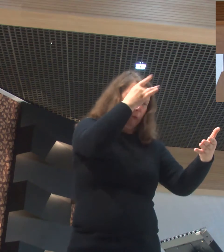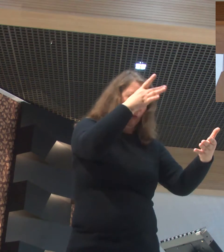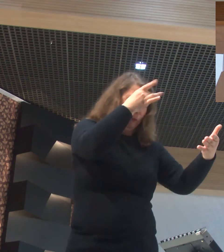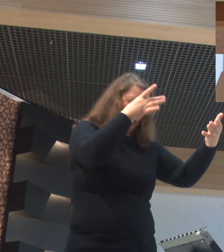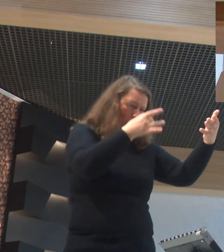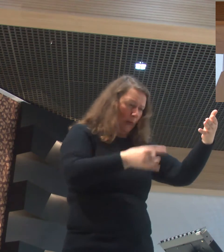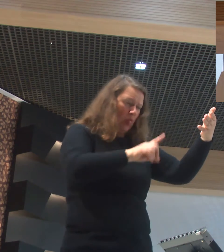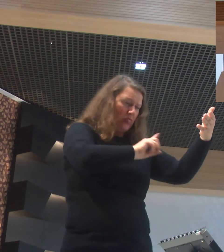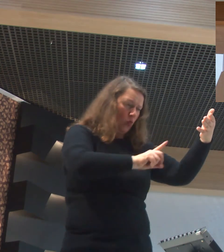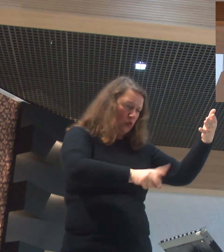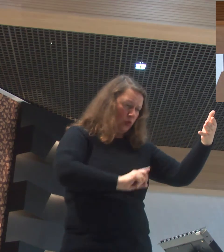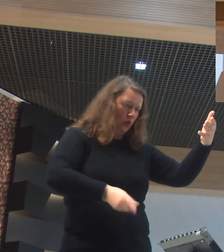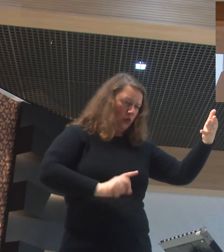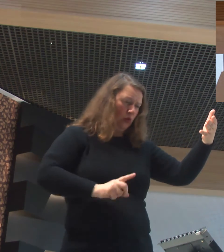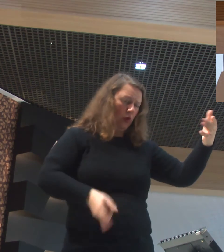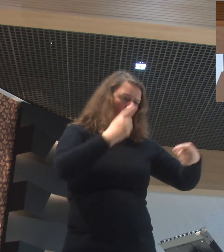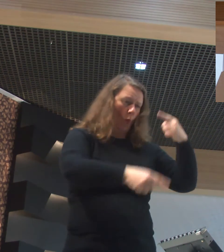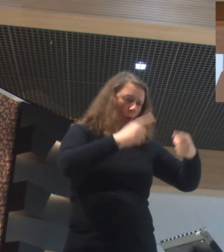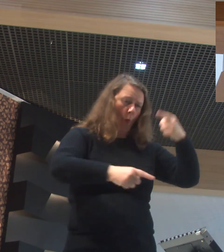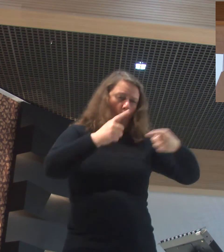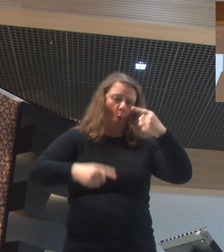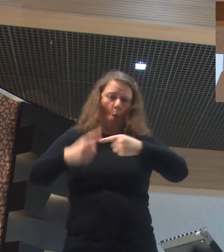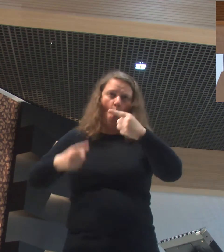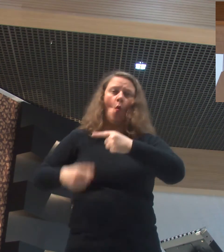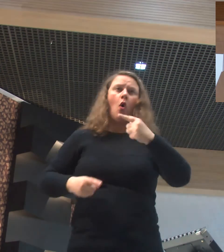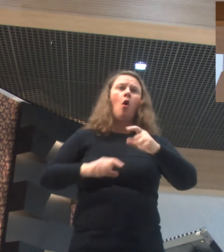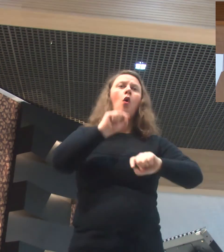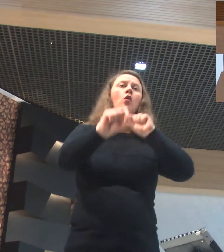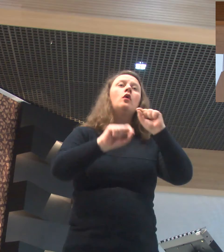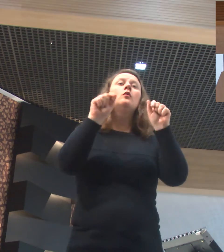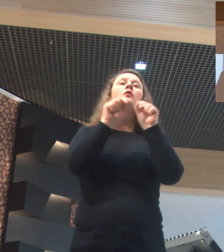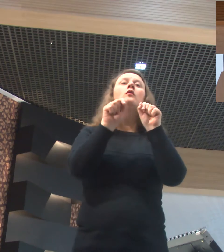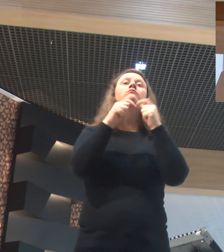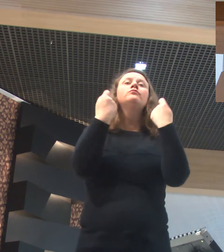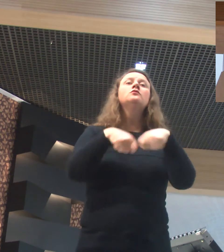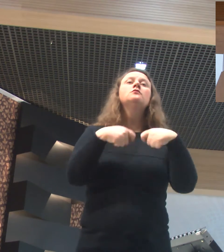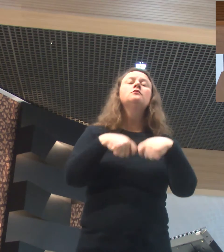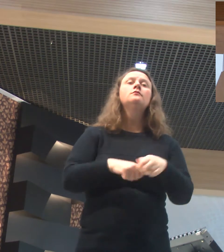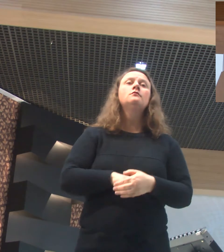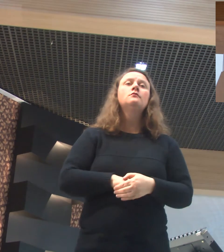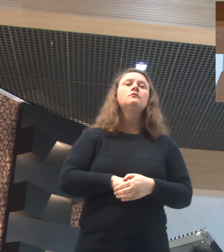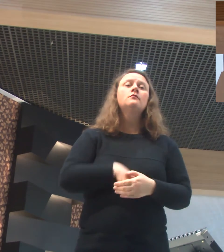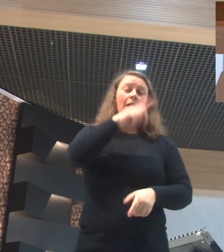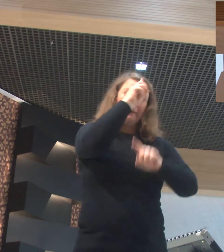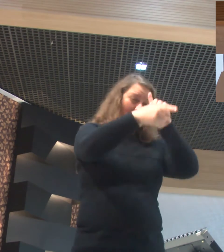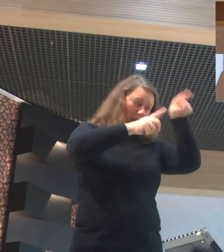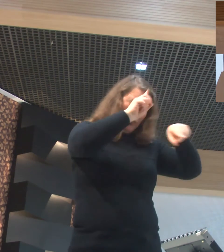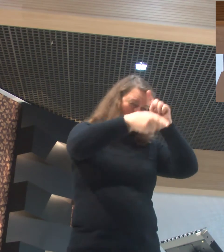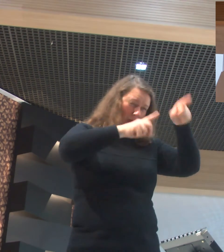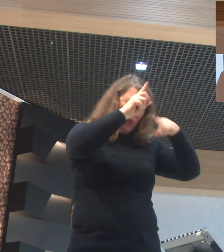o que era não, não, não, não, não. E o que eles tinham que fazer, quais eram as proibições, os